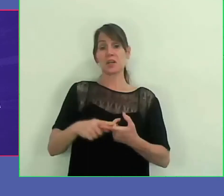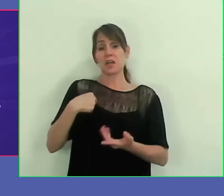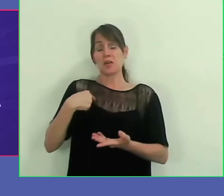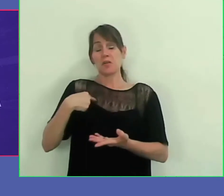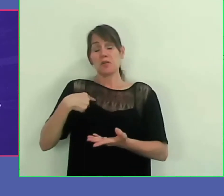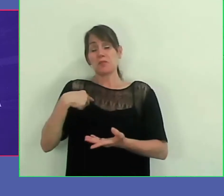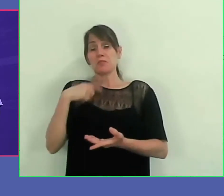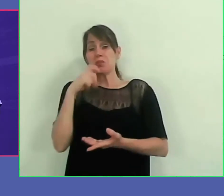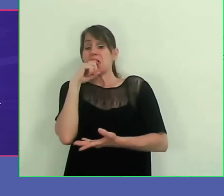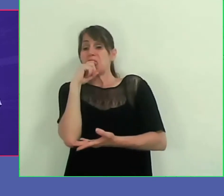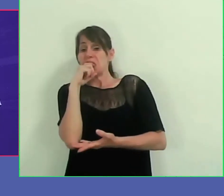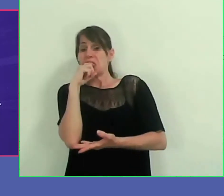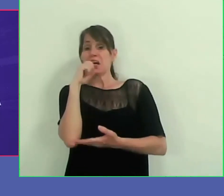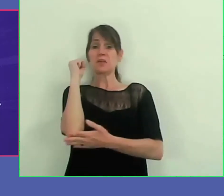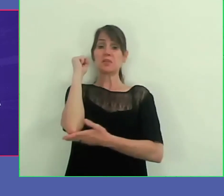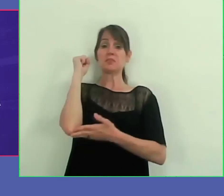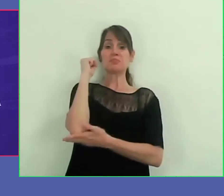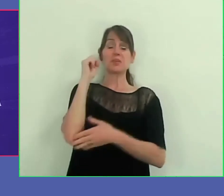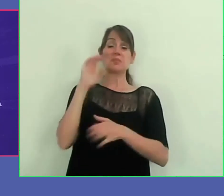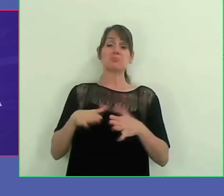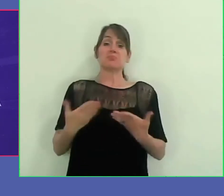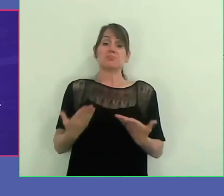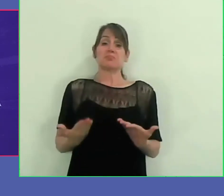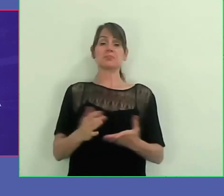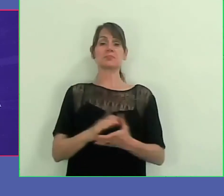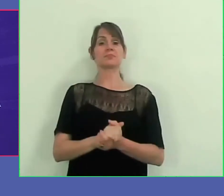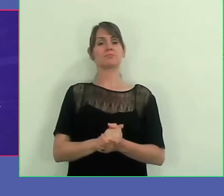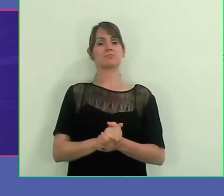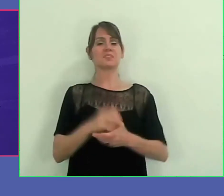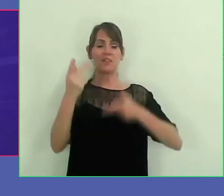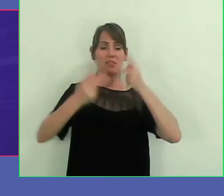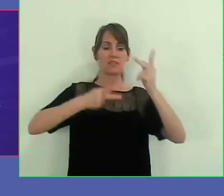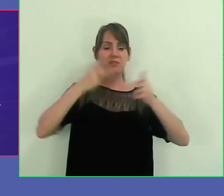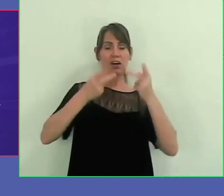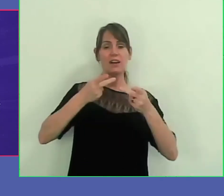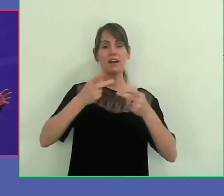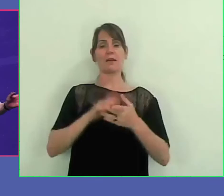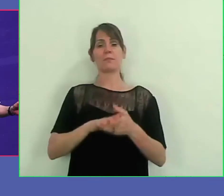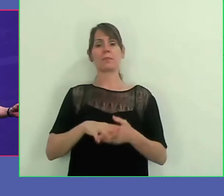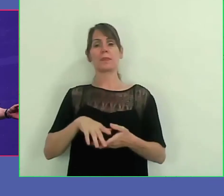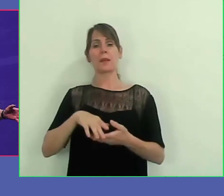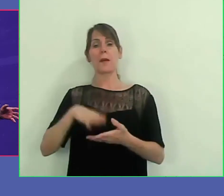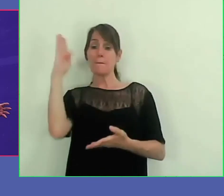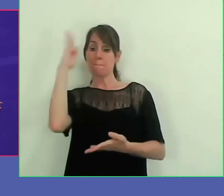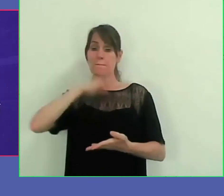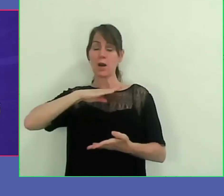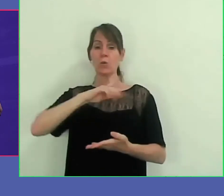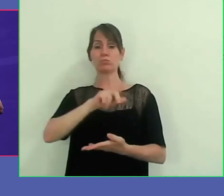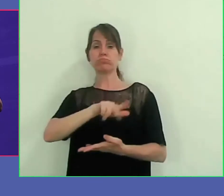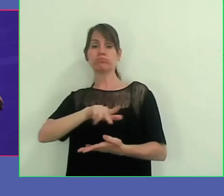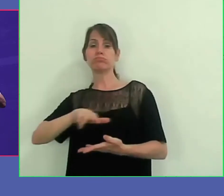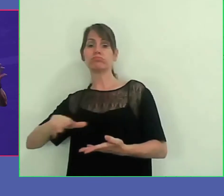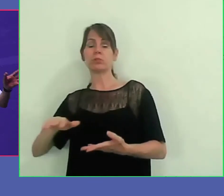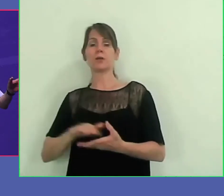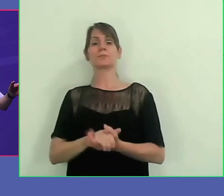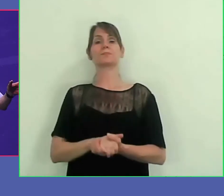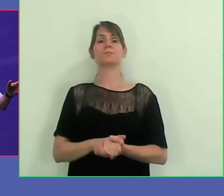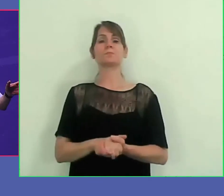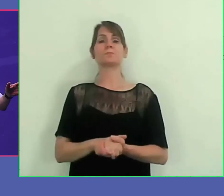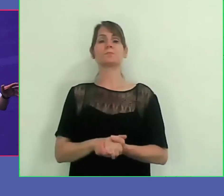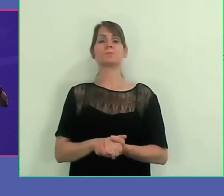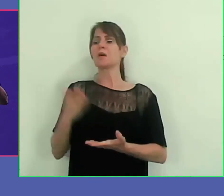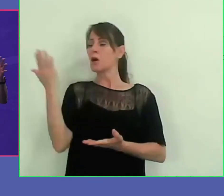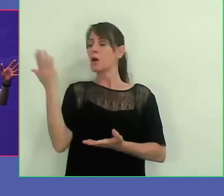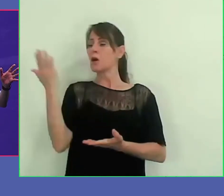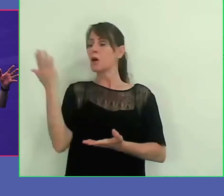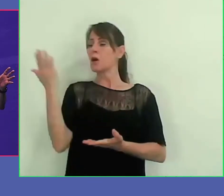E difamação. A gente, né, no passado, houve muito problema de difamação.